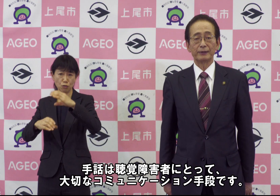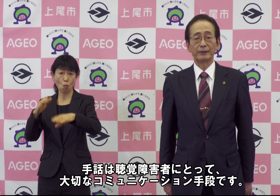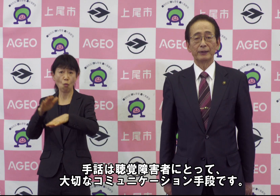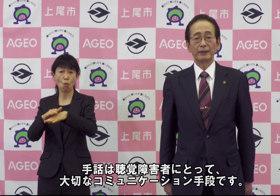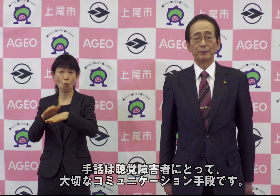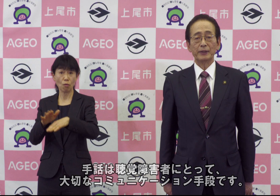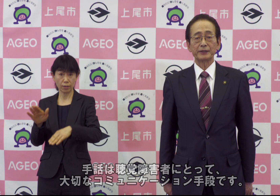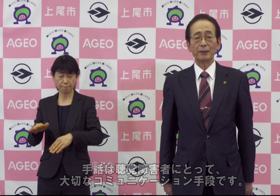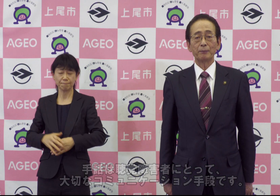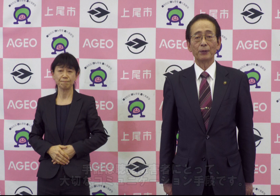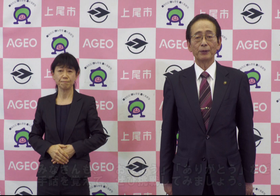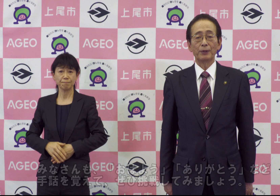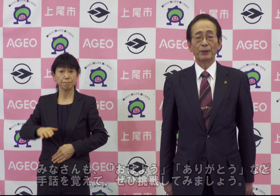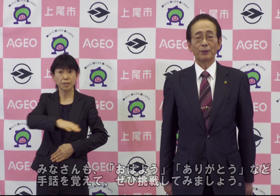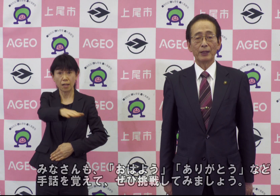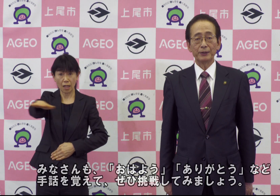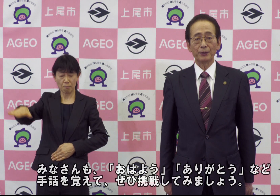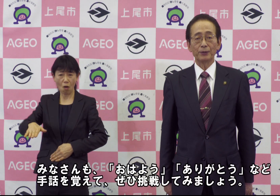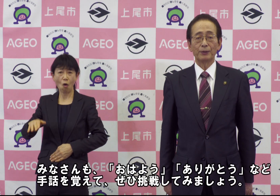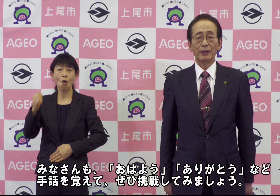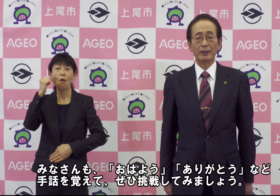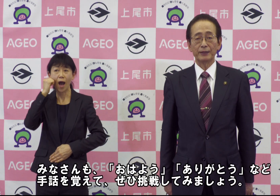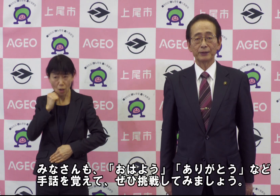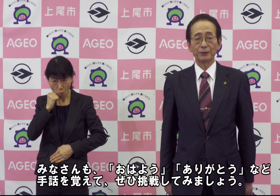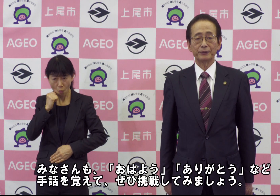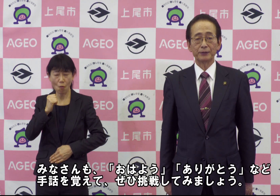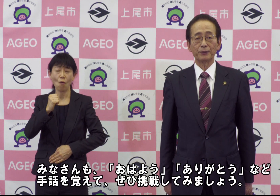。皆さんもおはよう、